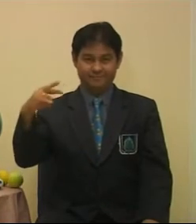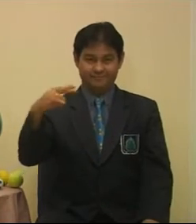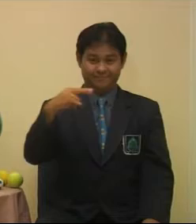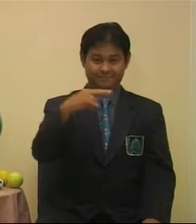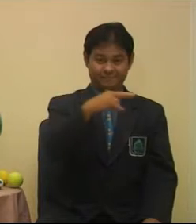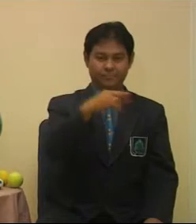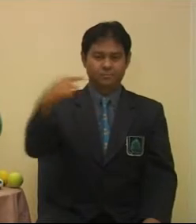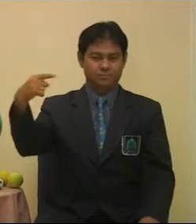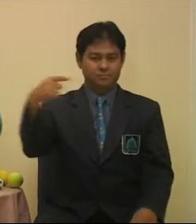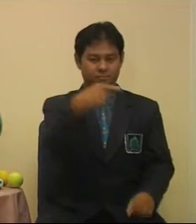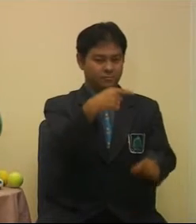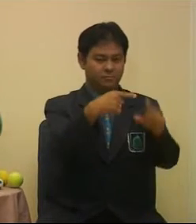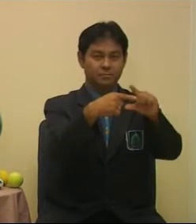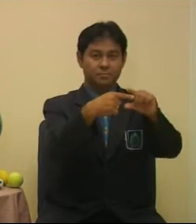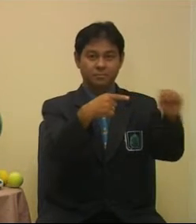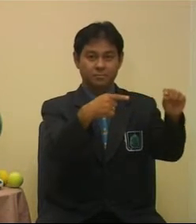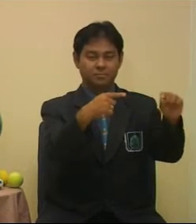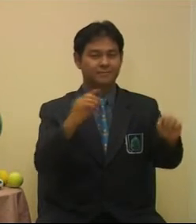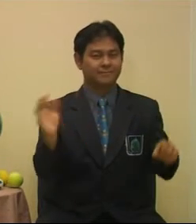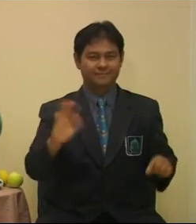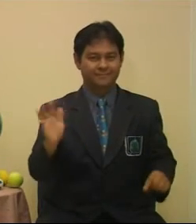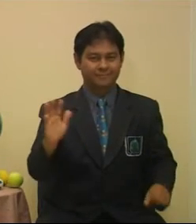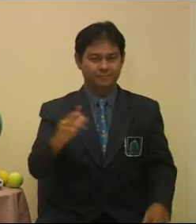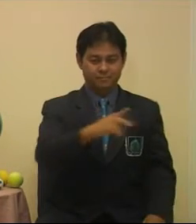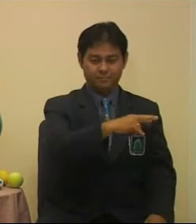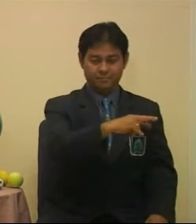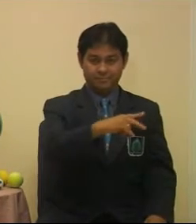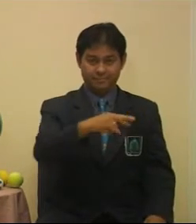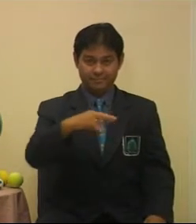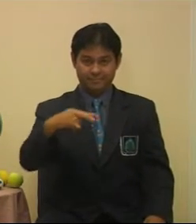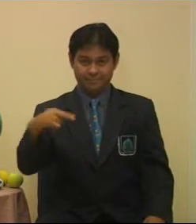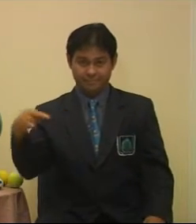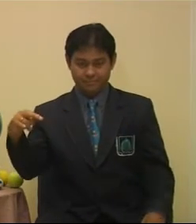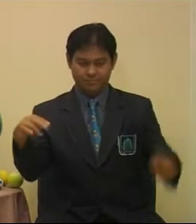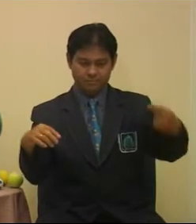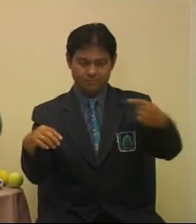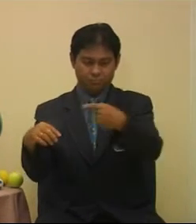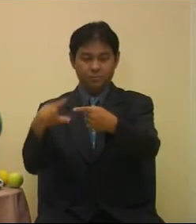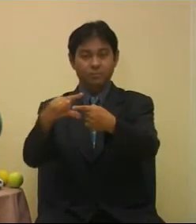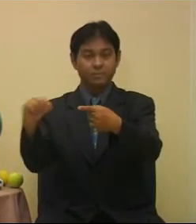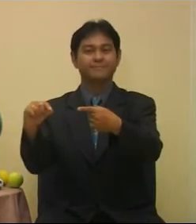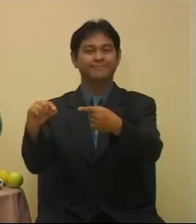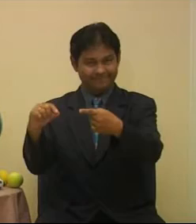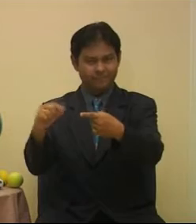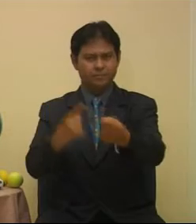ตามเข็มนาฬิกาคำว่าว่ายน้ำการเคลื่อนไหวของมือจะเริ่มจากซ้ายไปขวาทุกท่านลองฝึกดูนะ